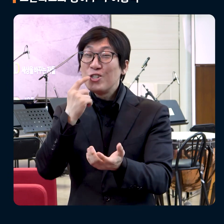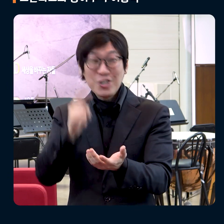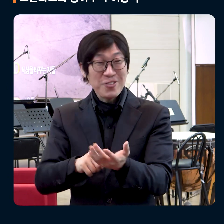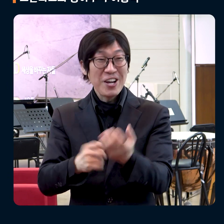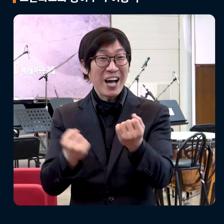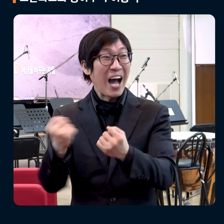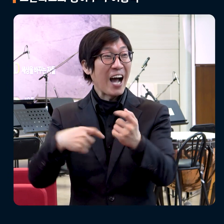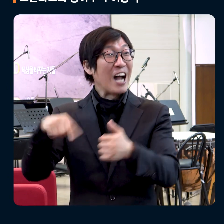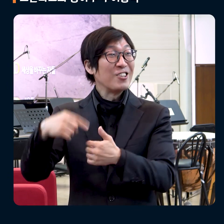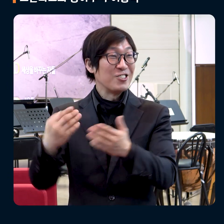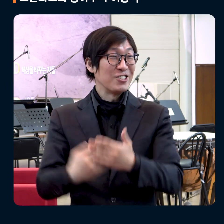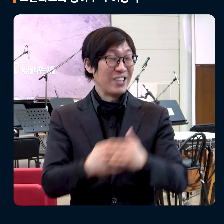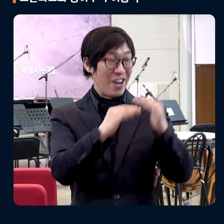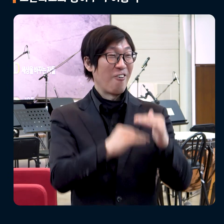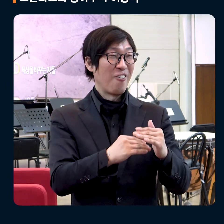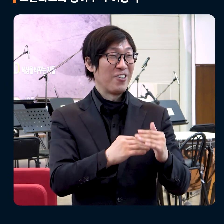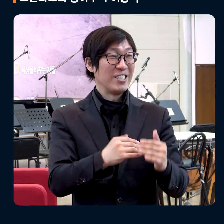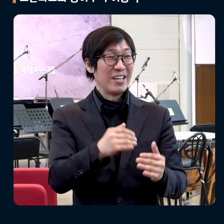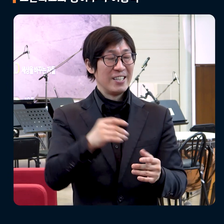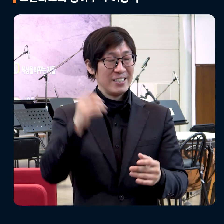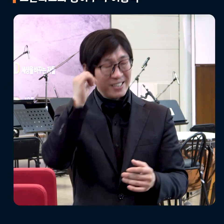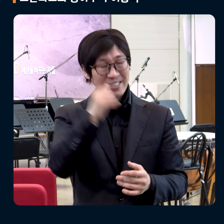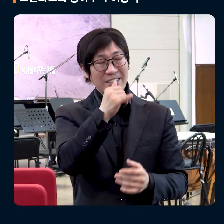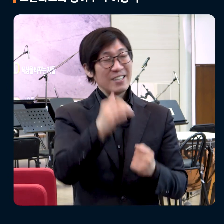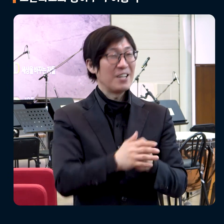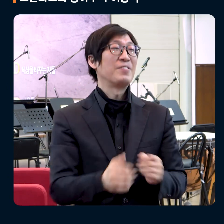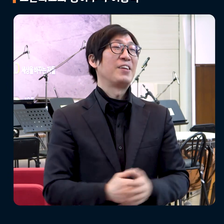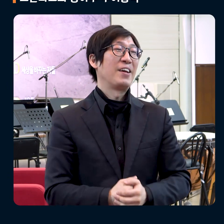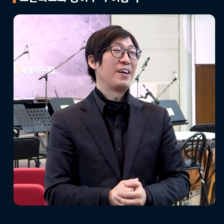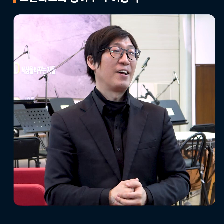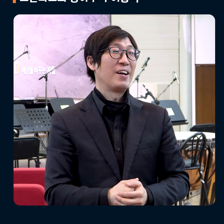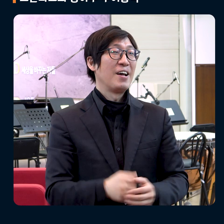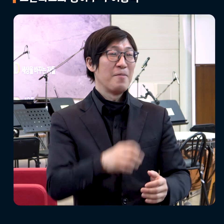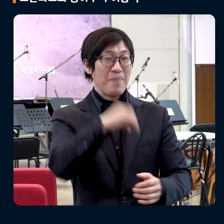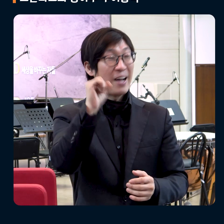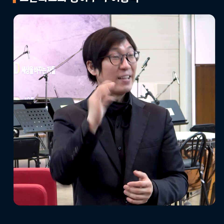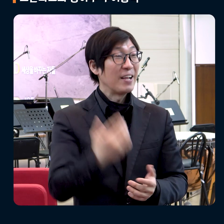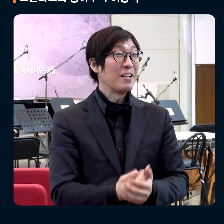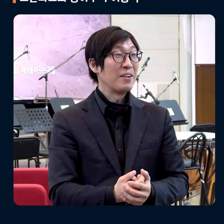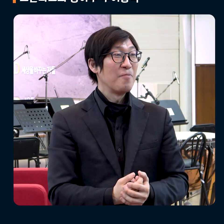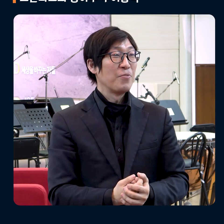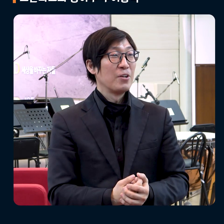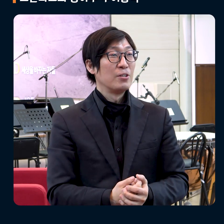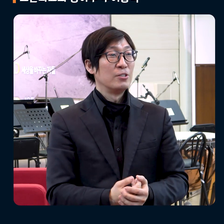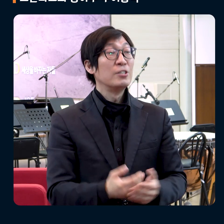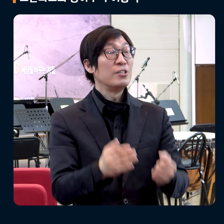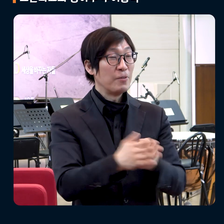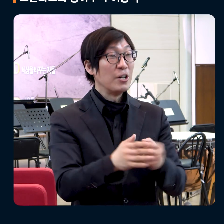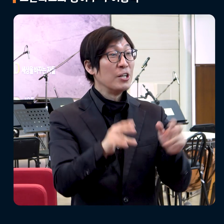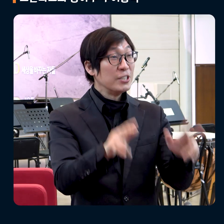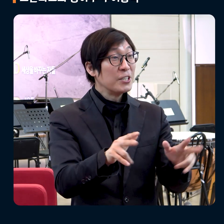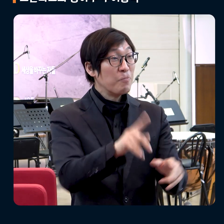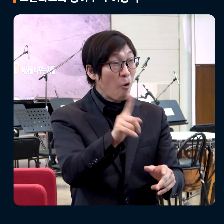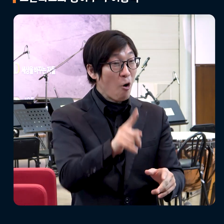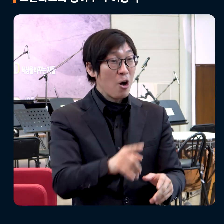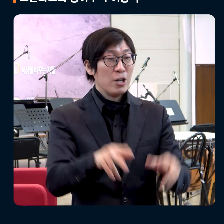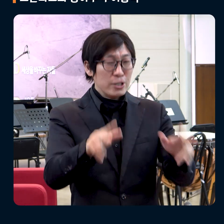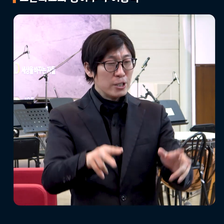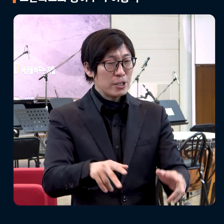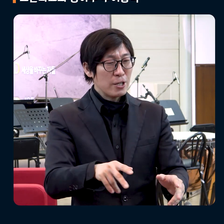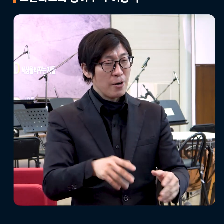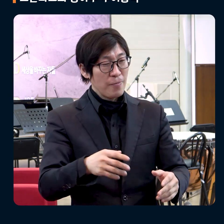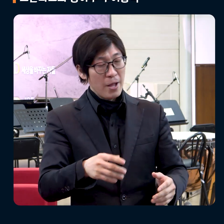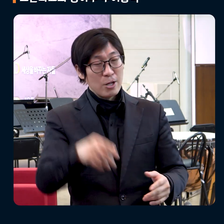여러분, 우리 자녀들, 우리 순원들 내가 최선을 다해서 가르치고 튕겨서